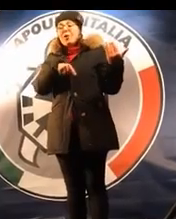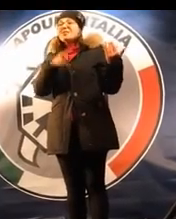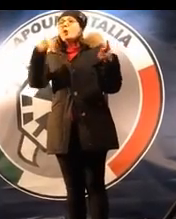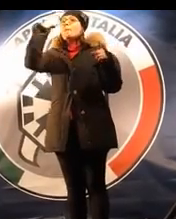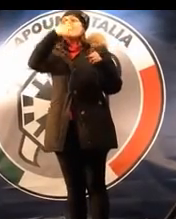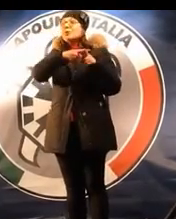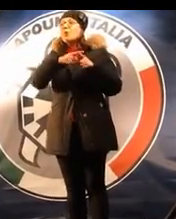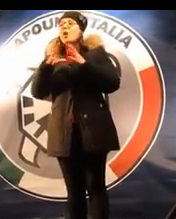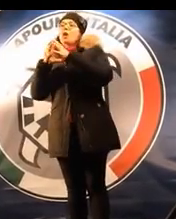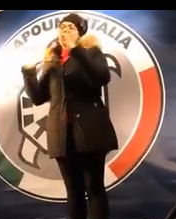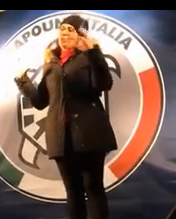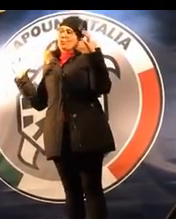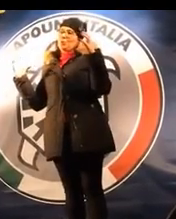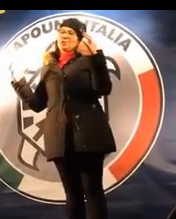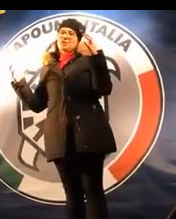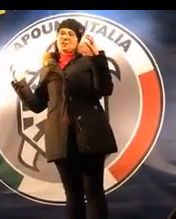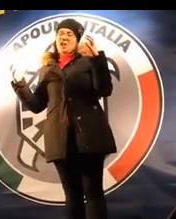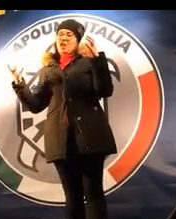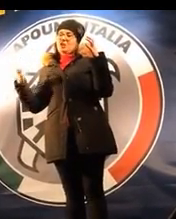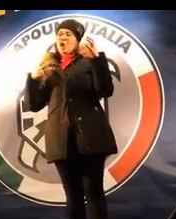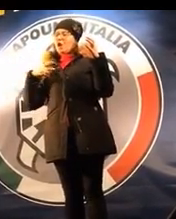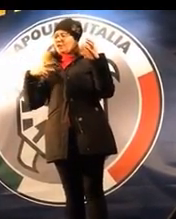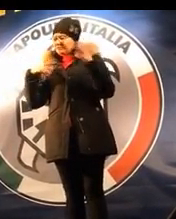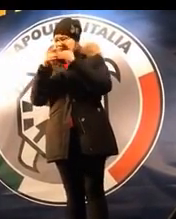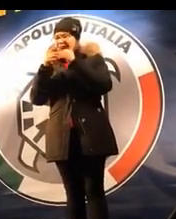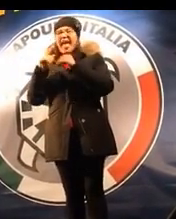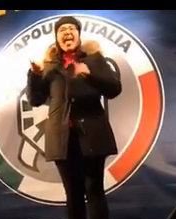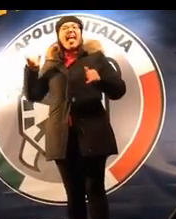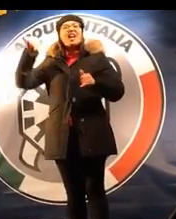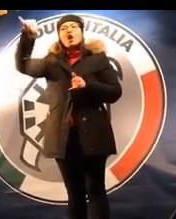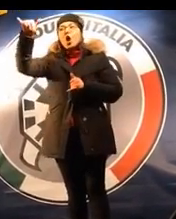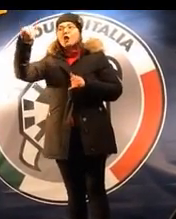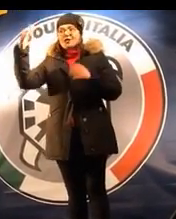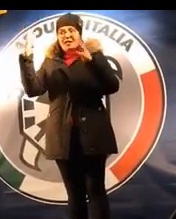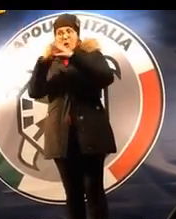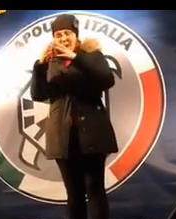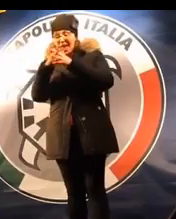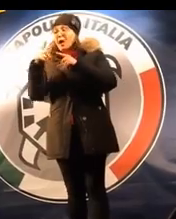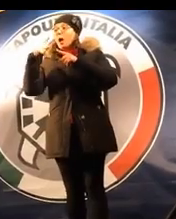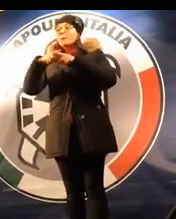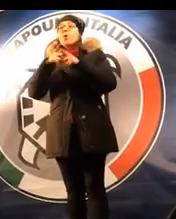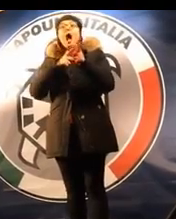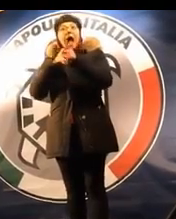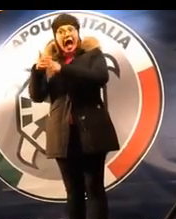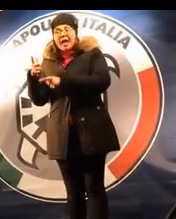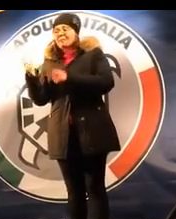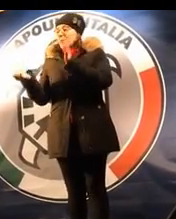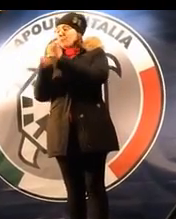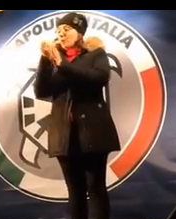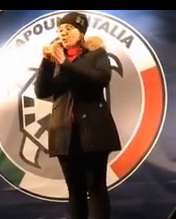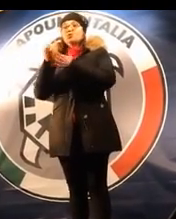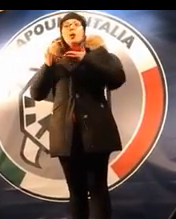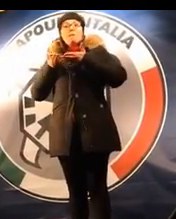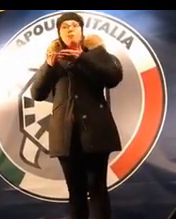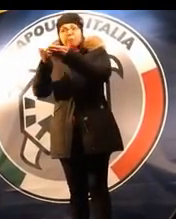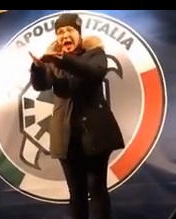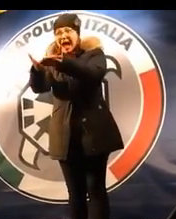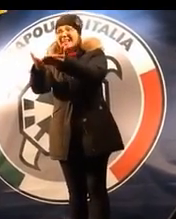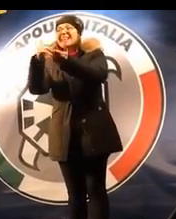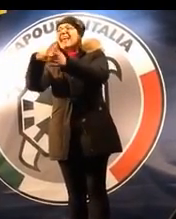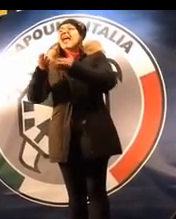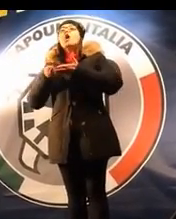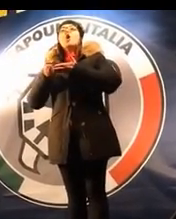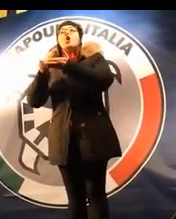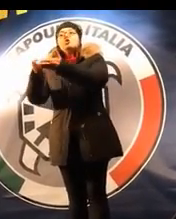nazione industriale, noi produciamo elicotteri da guerra, produciamo armi, produciamo barche, produciamo navi da